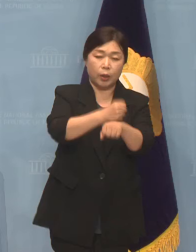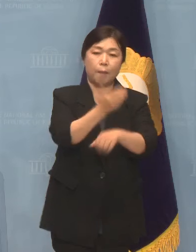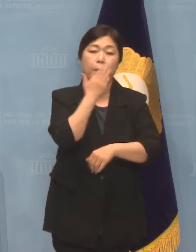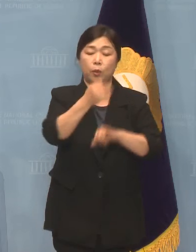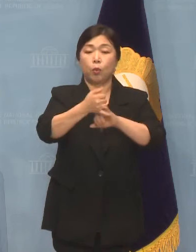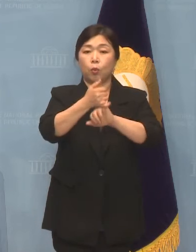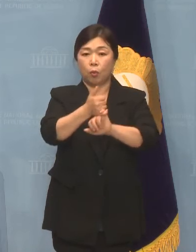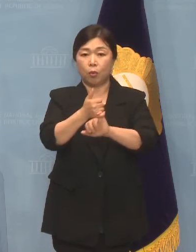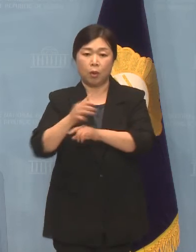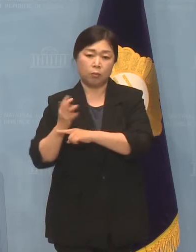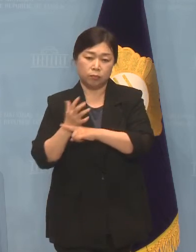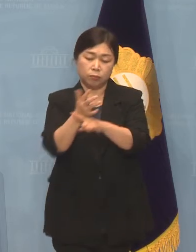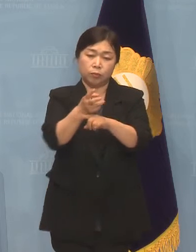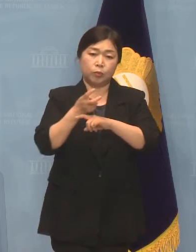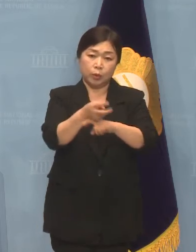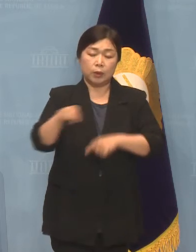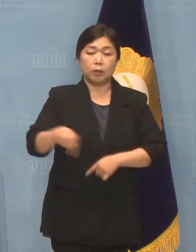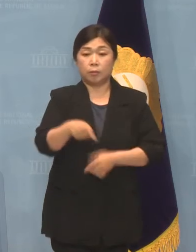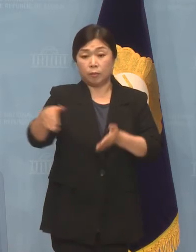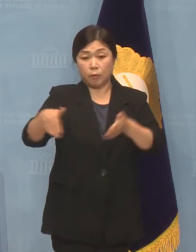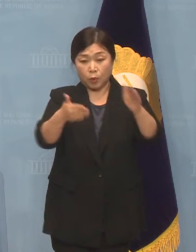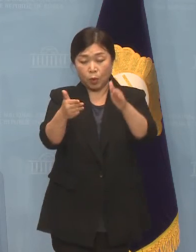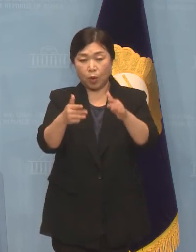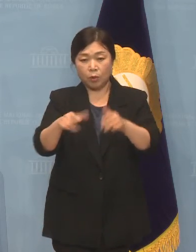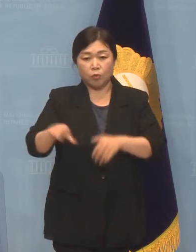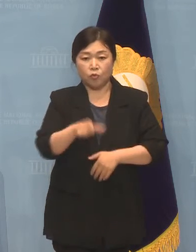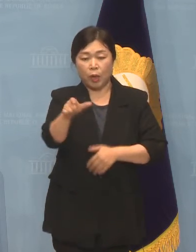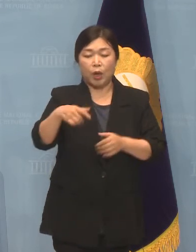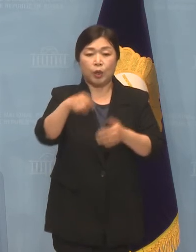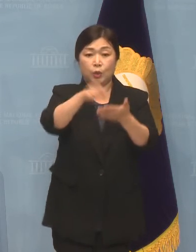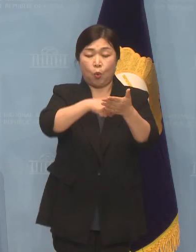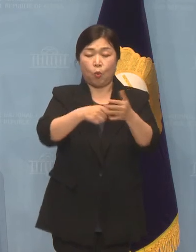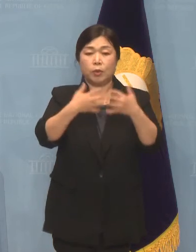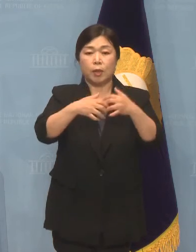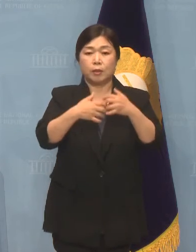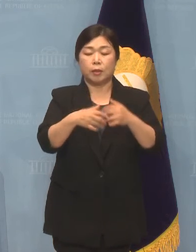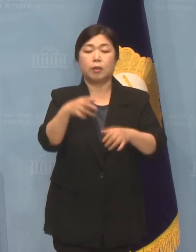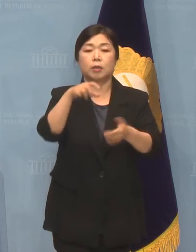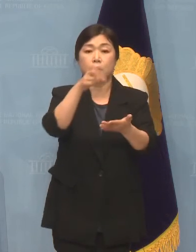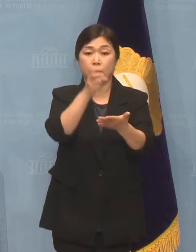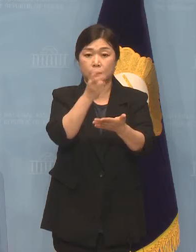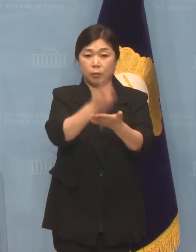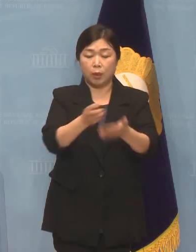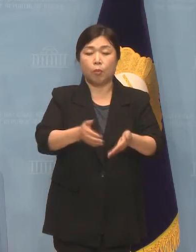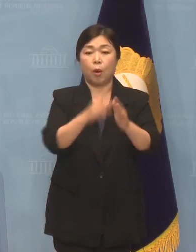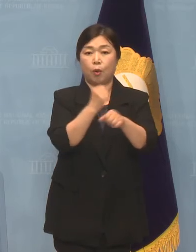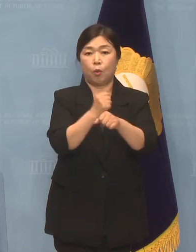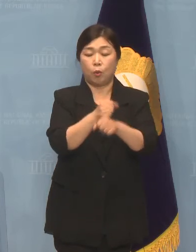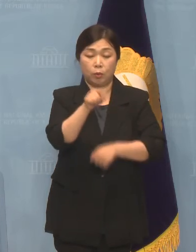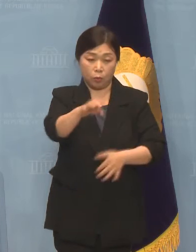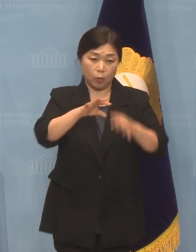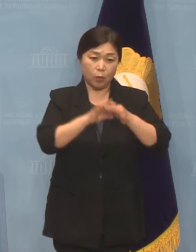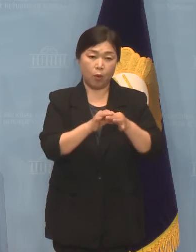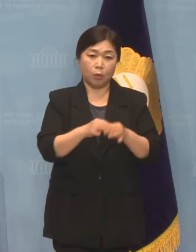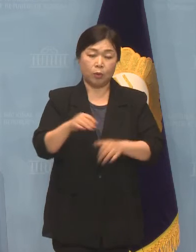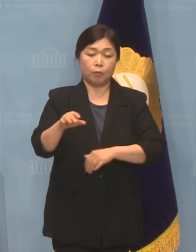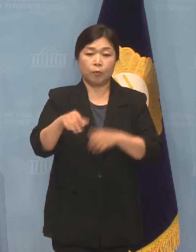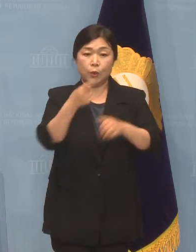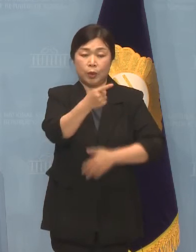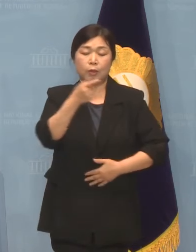있도록 소방차량의 운행기록 장치 운용을 의무화하고, 이를 통해서